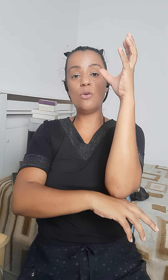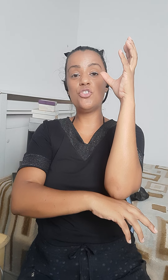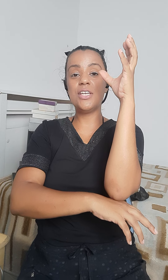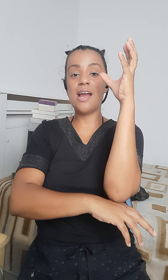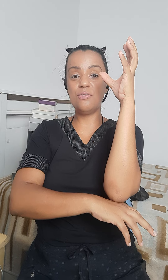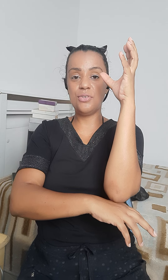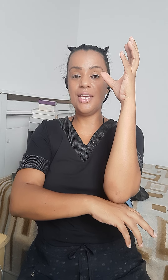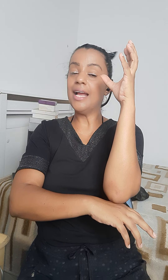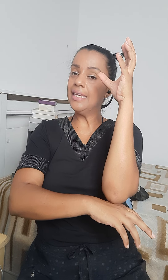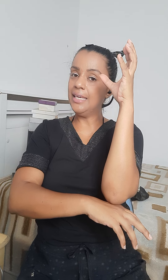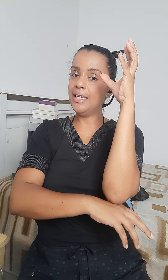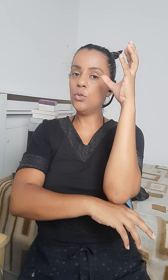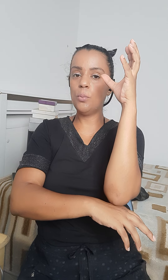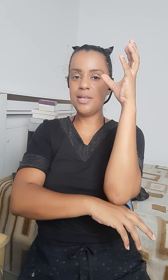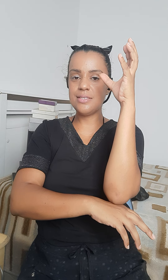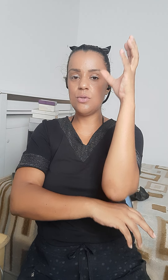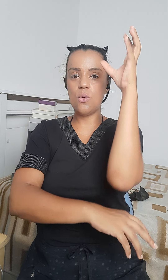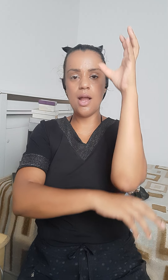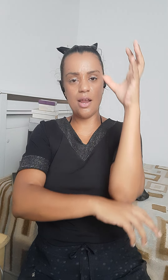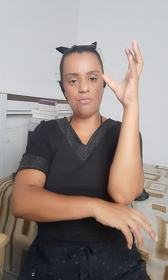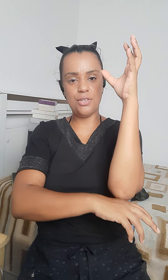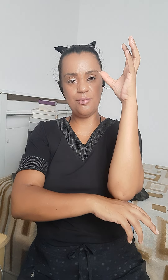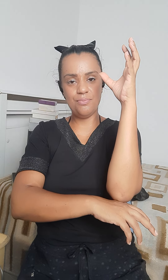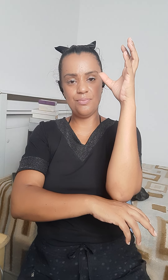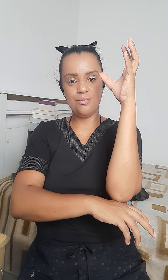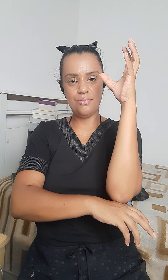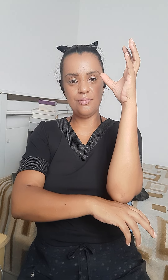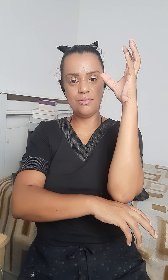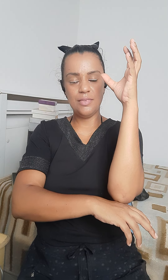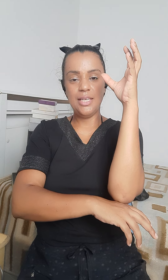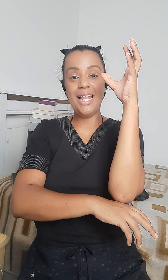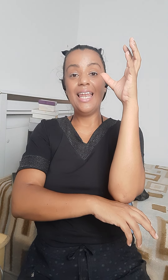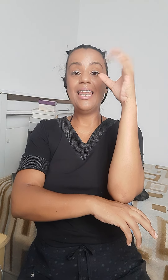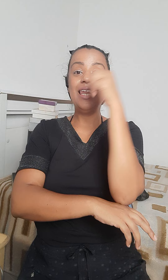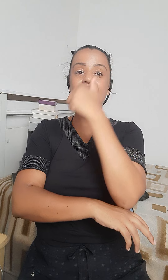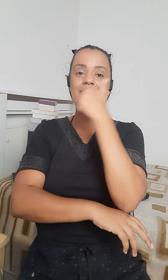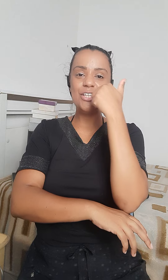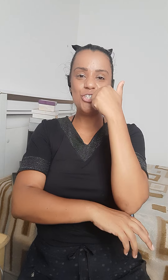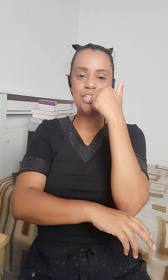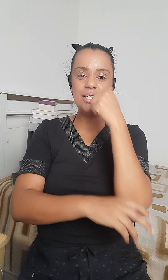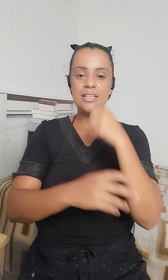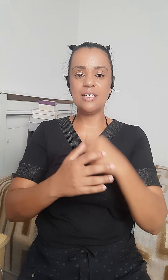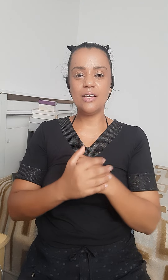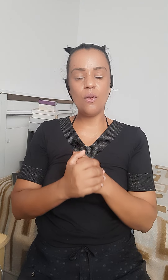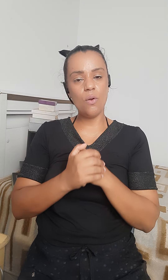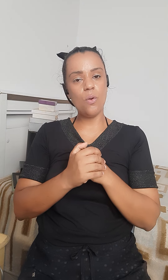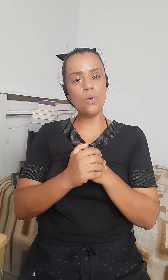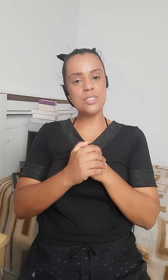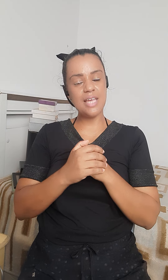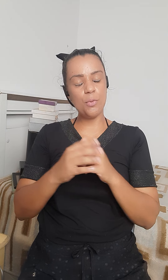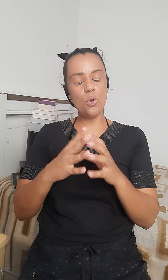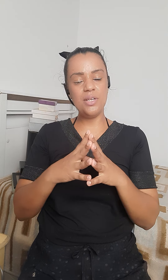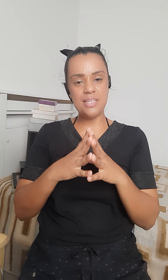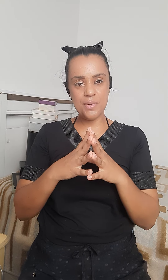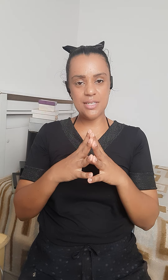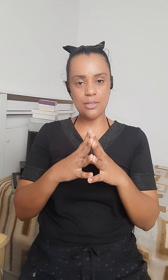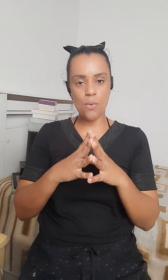de árvore aqui no Brasil, árvore. Lá na China, sabe como eles representam